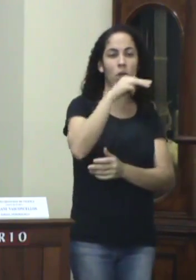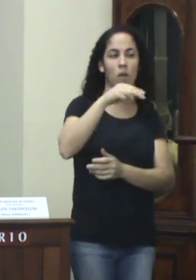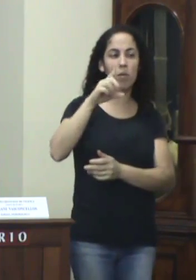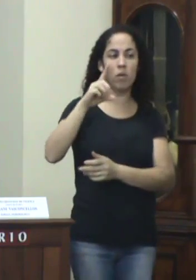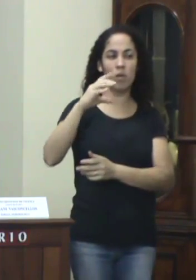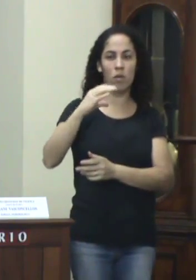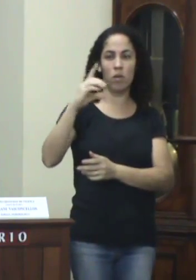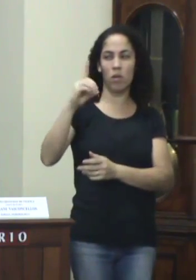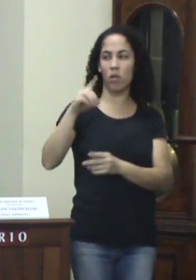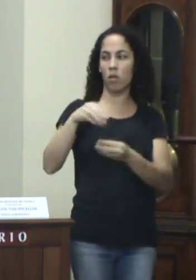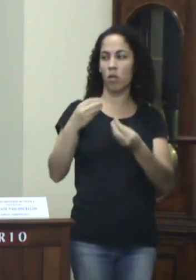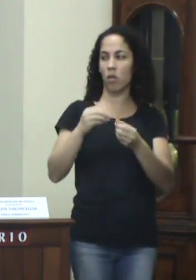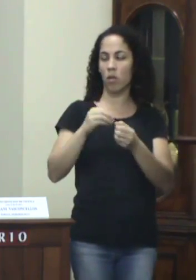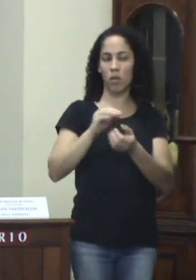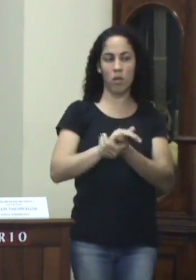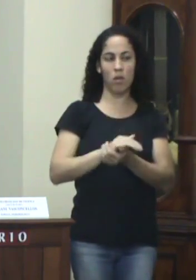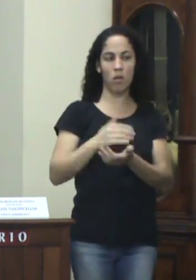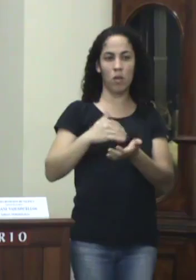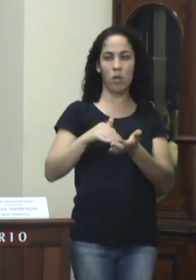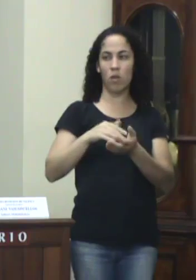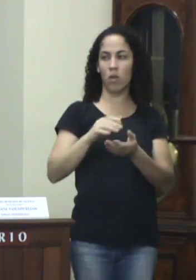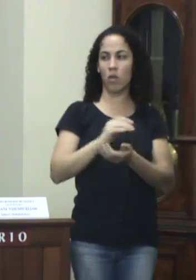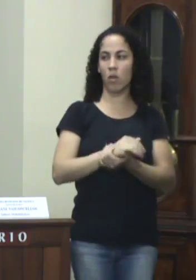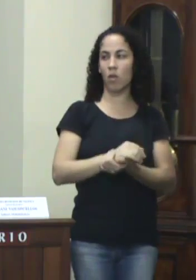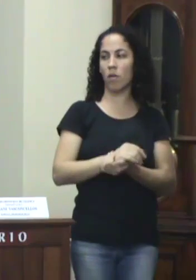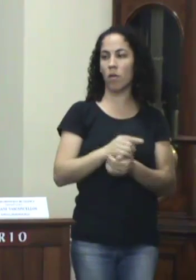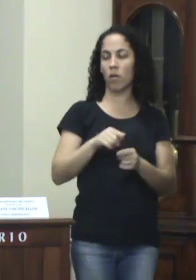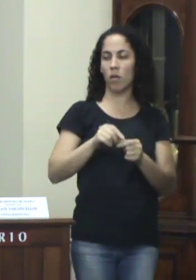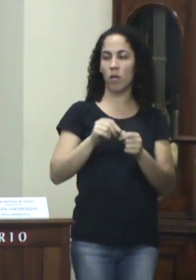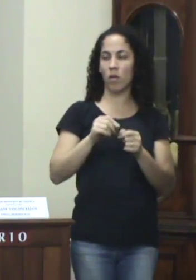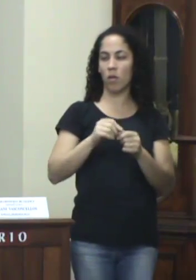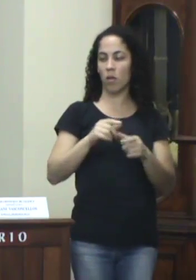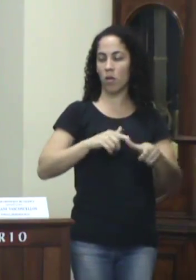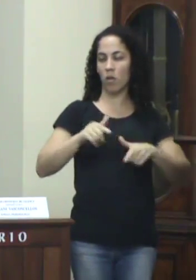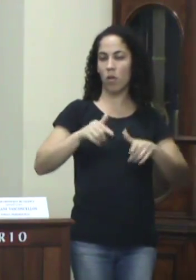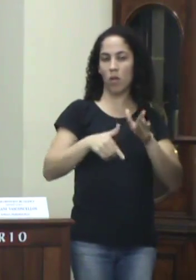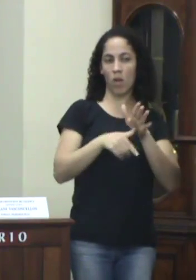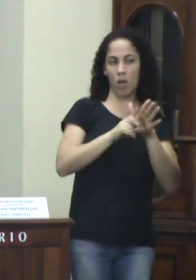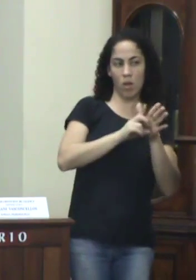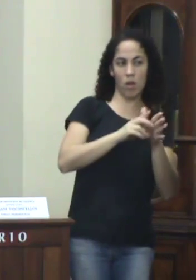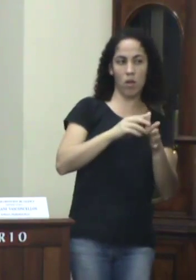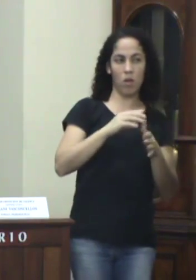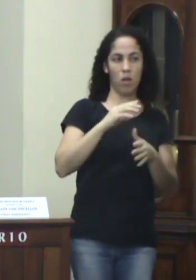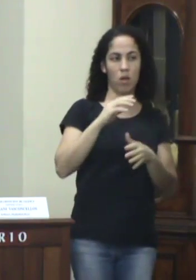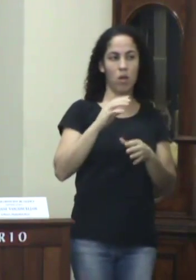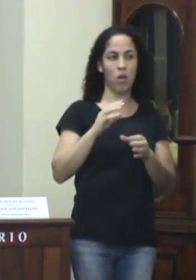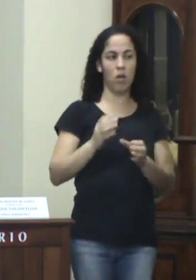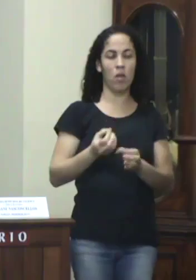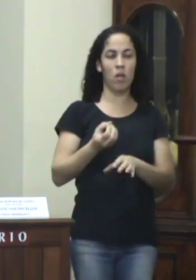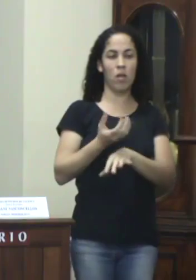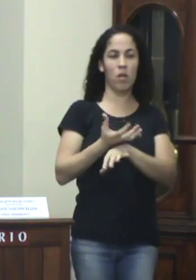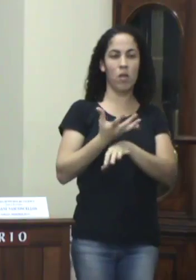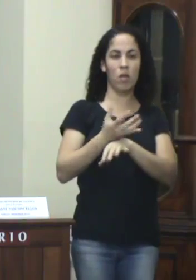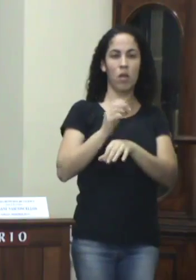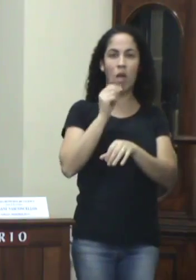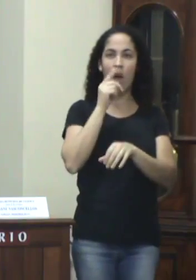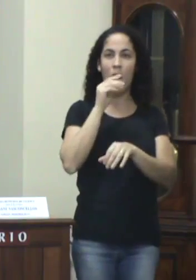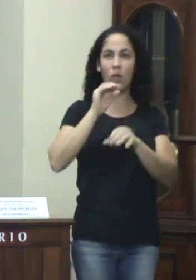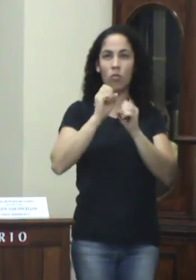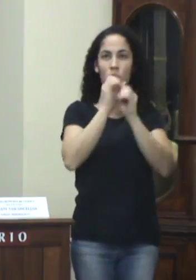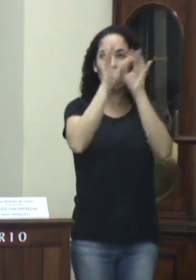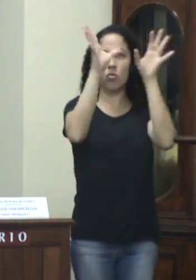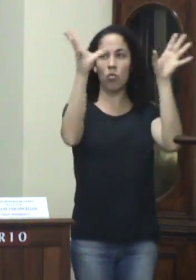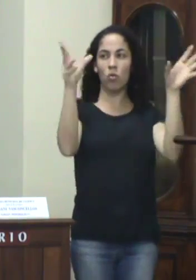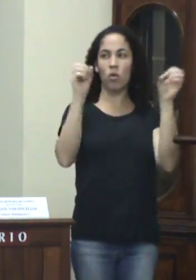PMCD, Programa Municipal de Combate à Dengue, para realizar o trabalho preventivo no chacariz da Praça dos Sonhos do Rio Preto, Jardim de